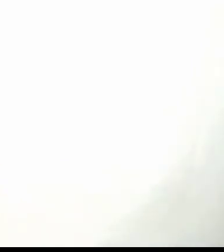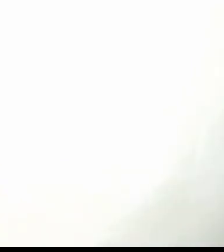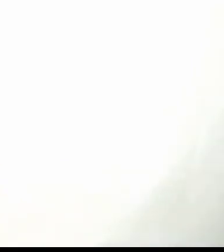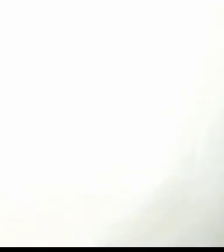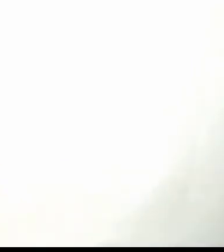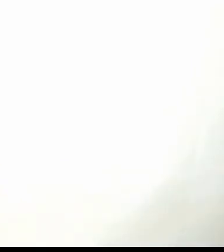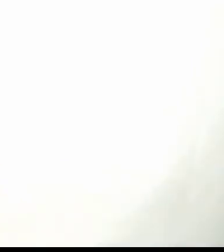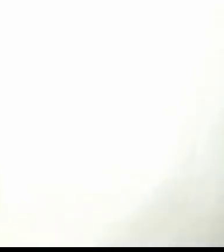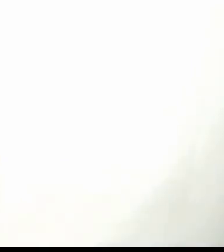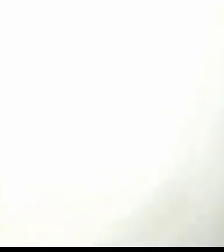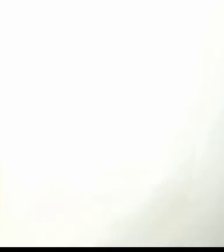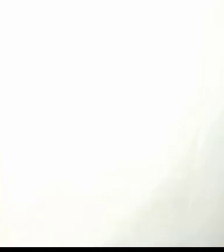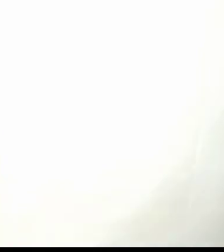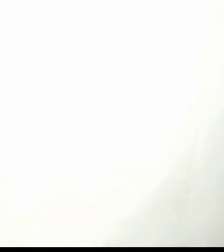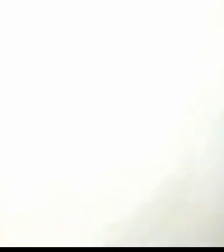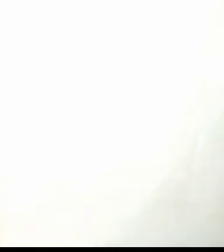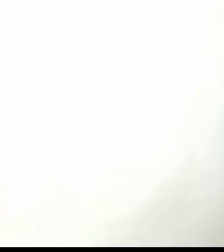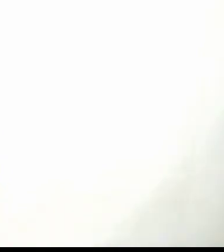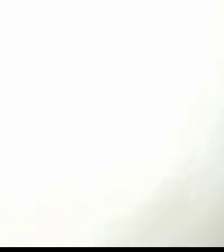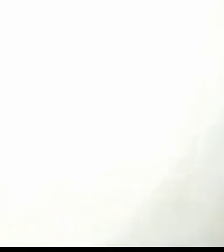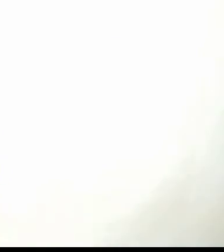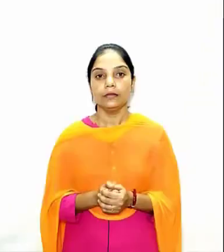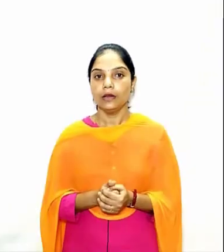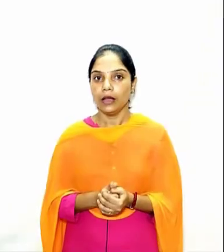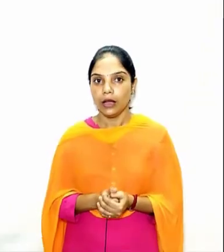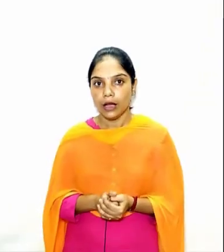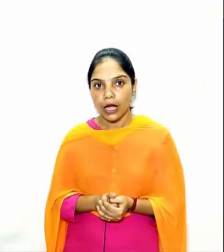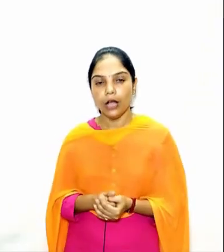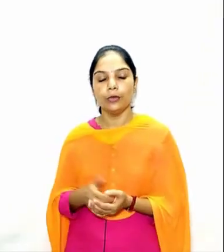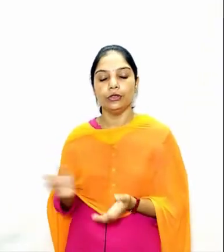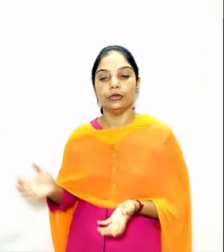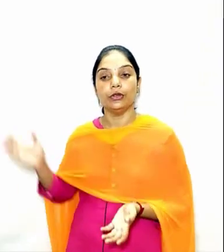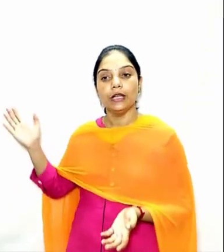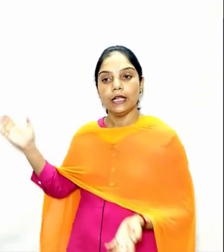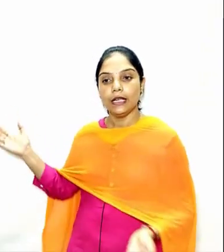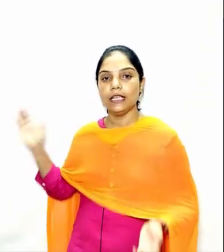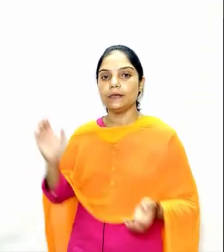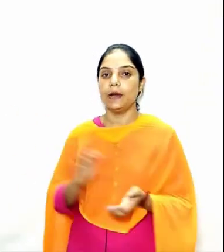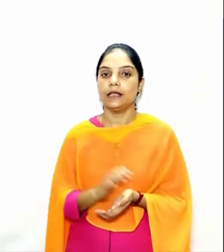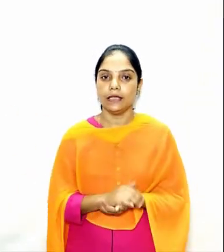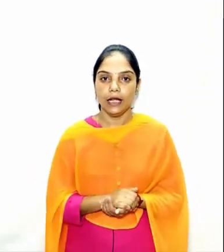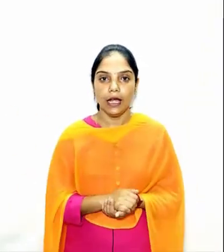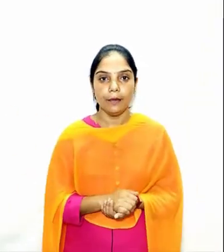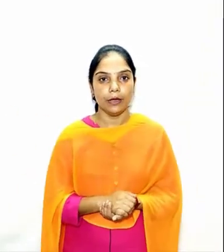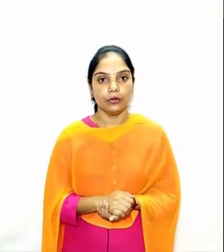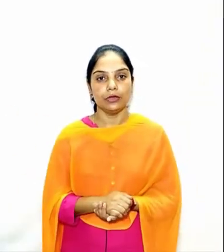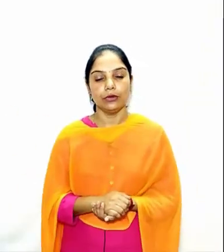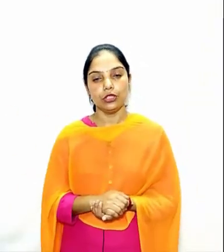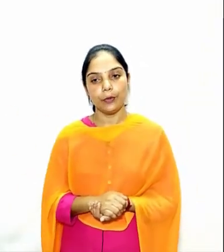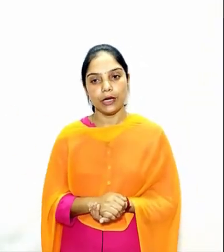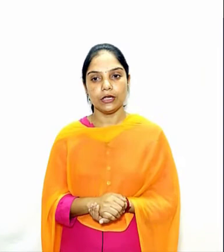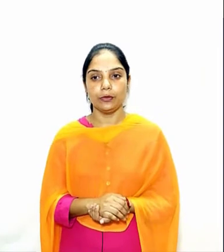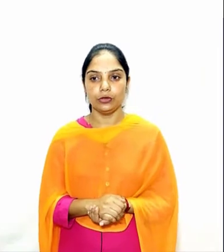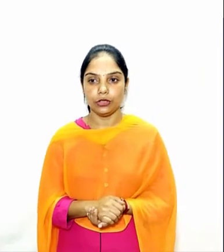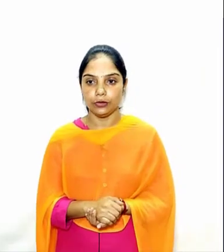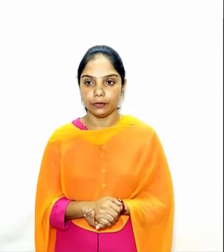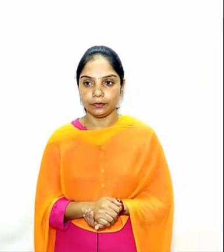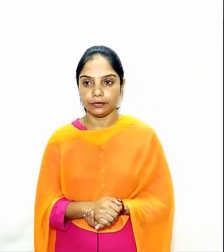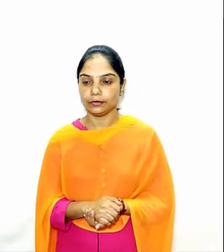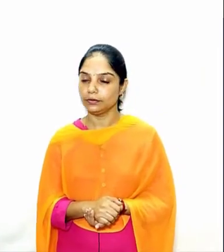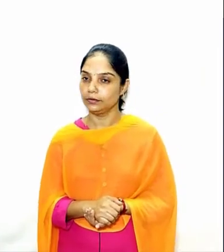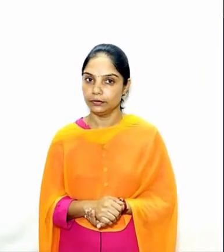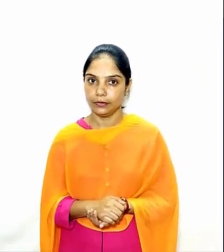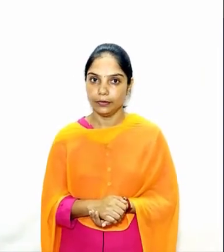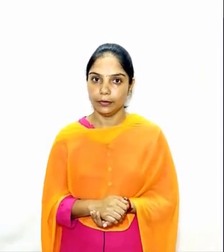पढ़कर तुम अपने घर के लोगों को भी सुनाना। आओ बच्चों, इस पाठ से अब मैं तुमसे कुछ प्रश्न पूछती